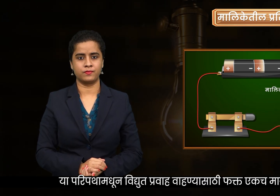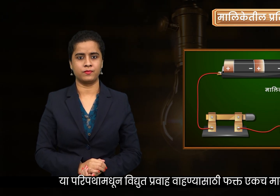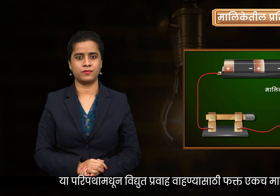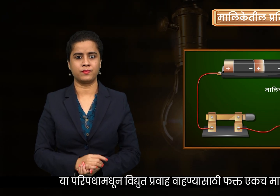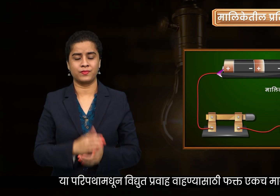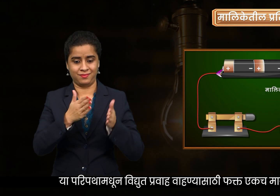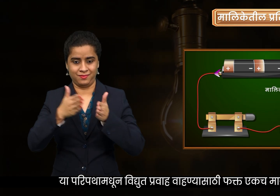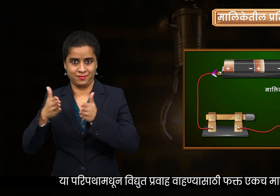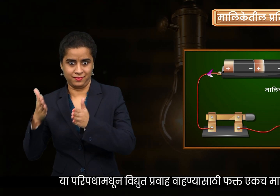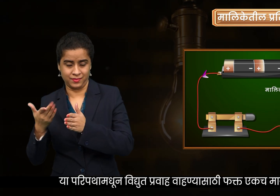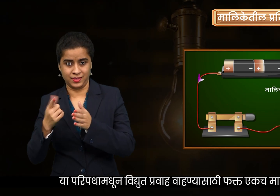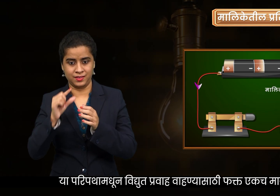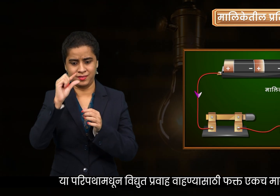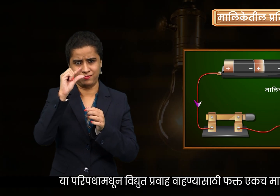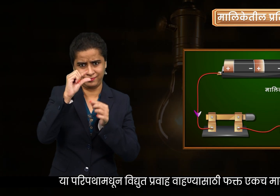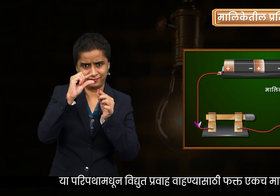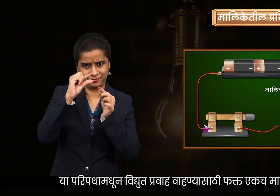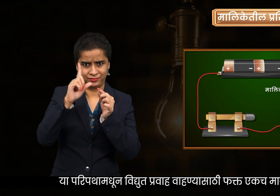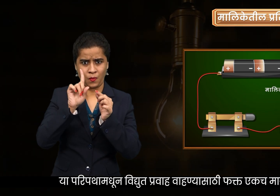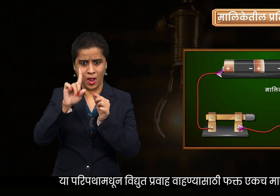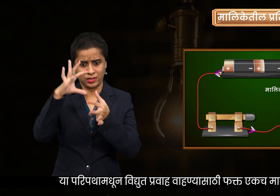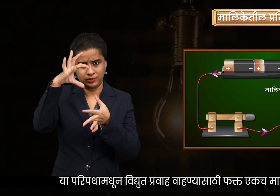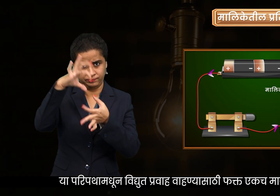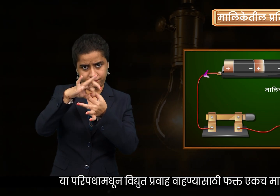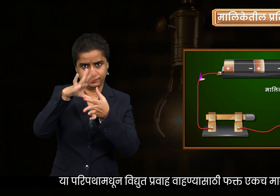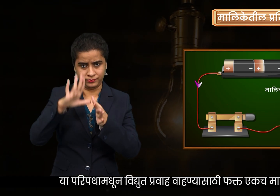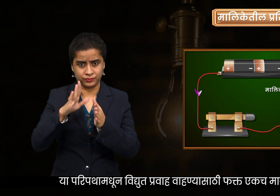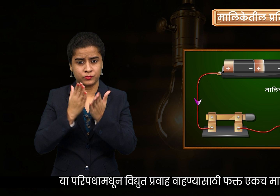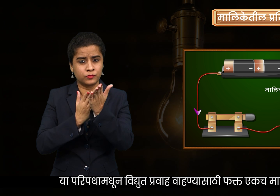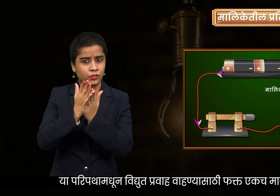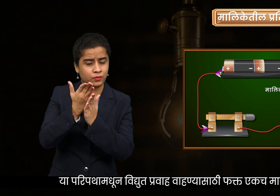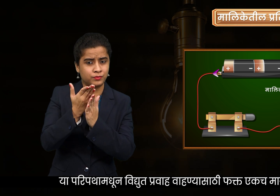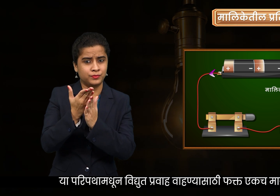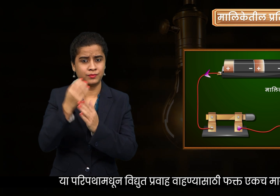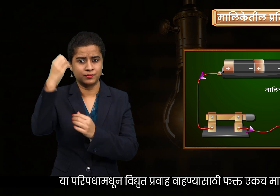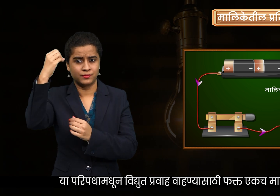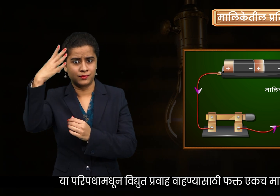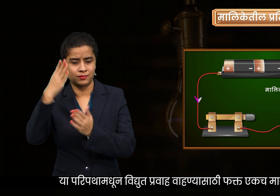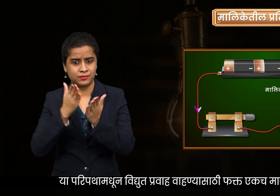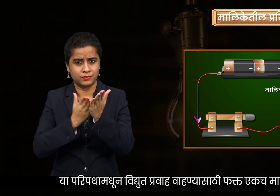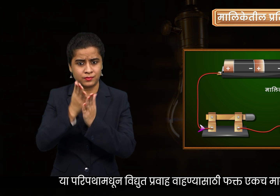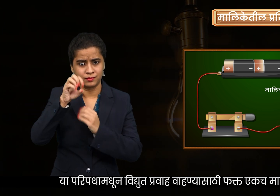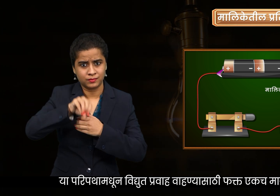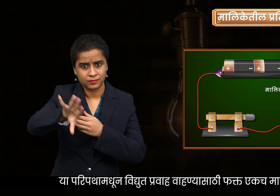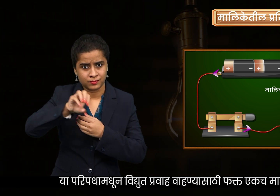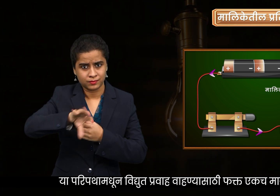या परिपथामधून विद्युत प्रवाह वाहण्यासाठी फक्त एकच मार्ग असतो.